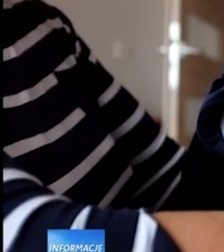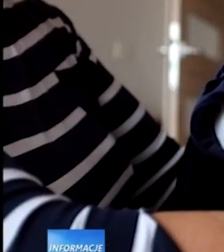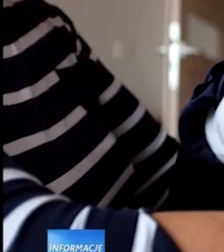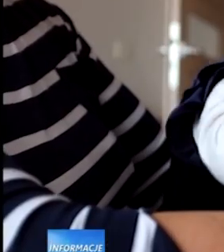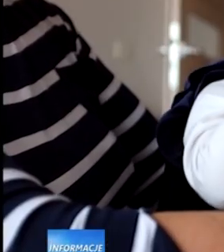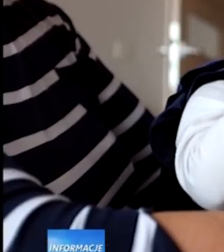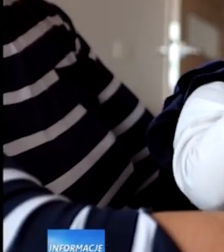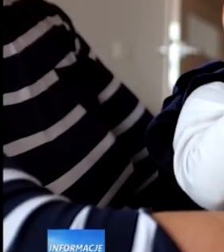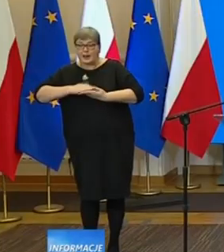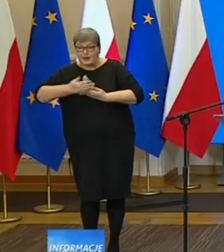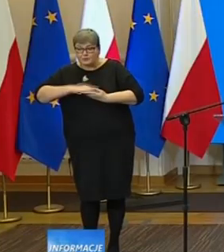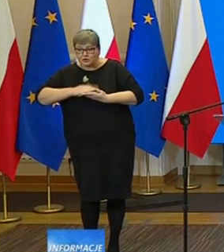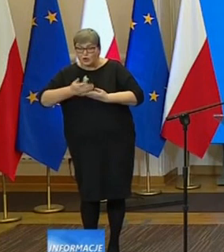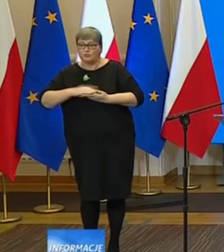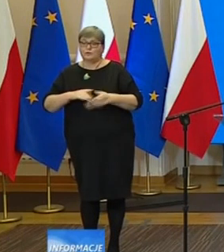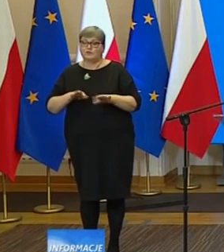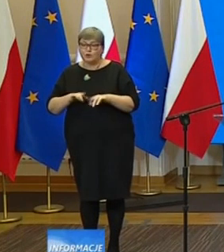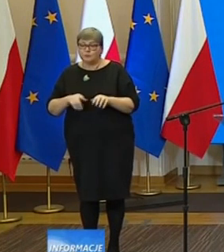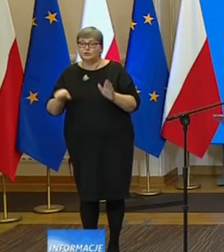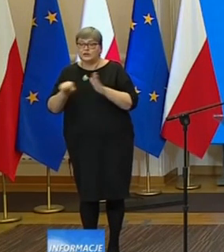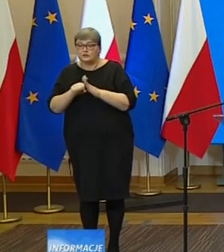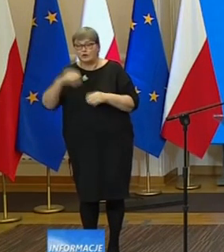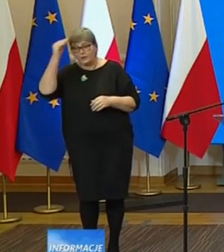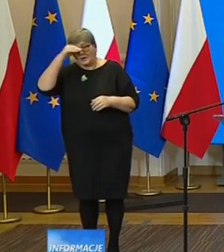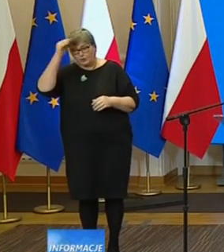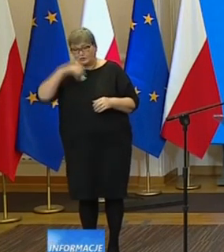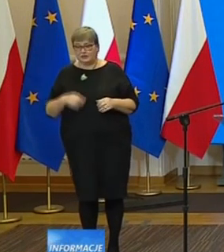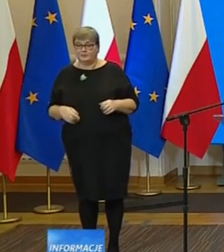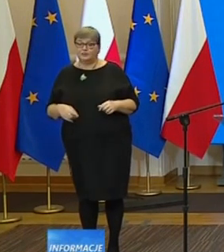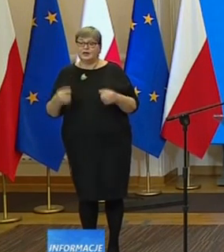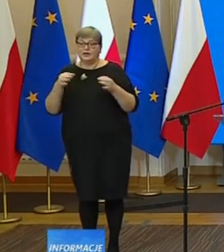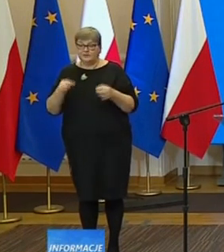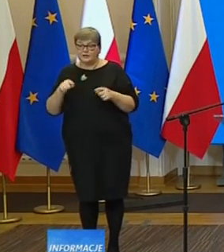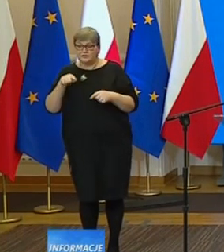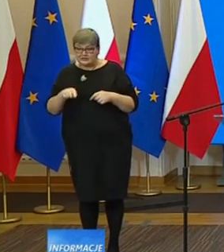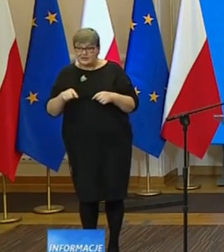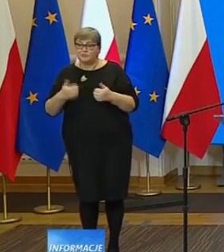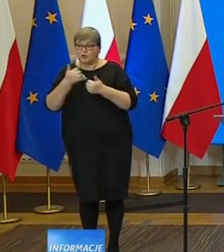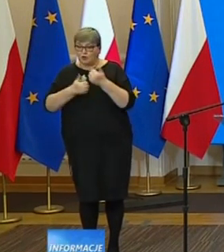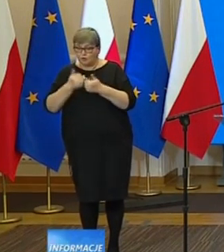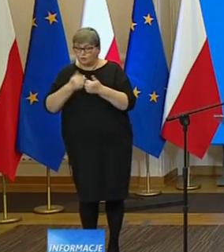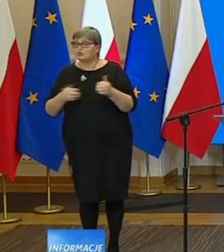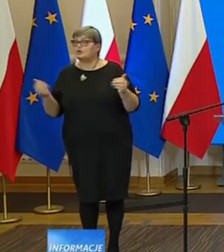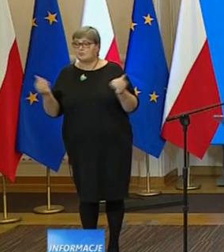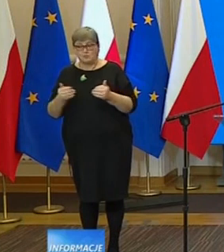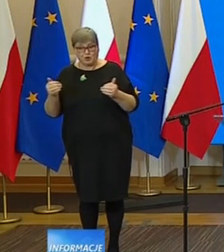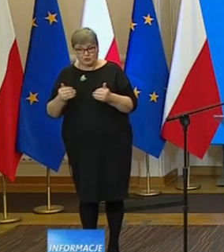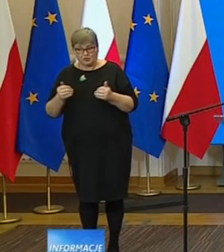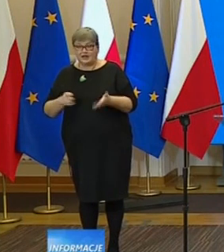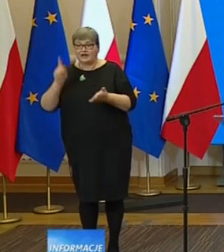Rodzina. Program finansuje Ministerstwo Rodziny i Polityki Społecznej. W tym konkursie będzie można